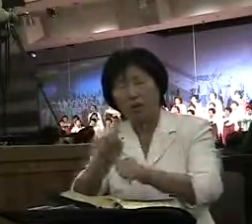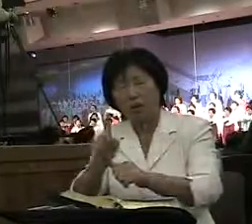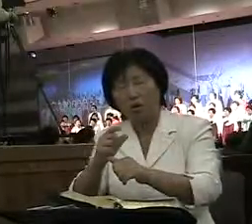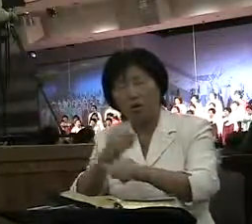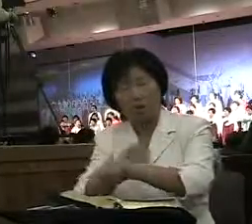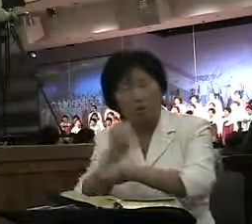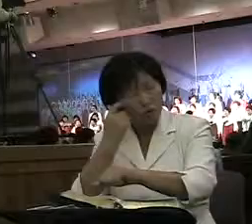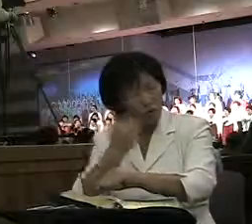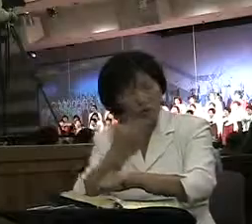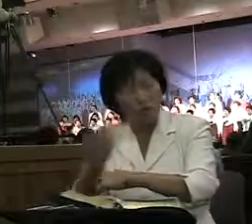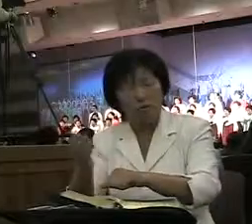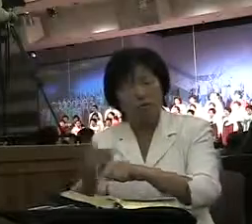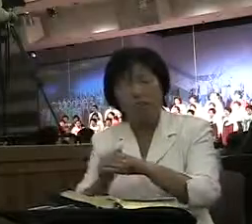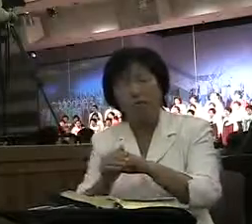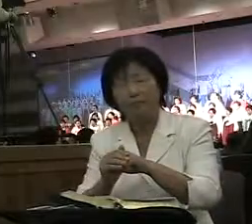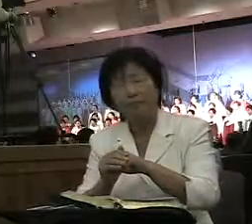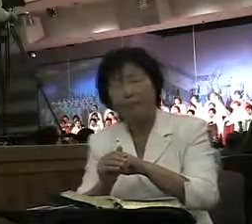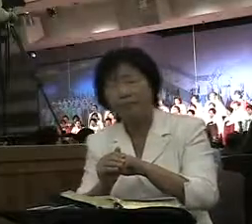어이할까.